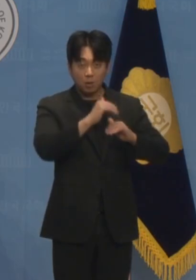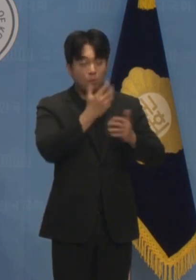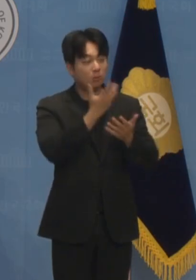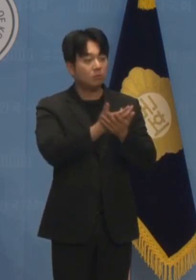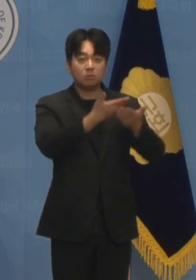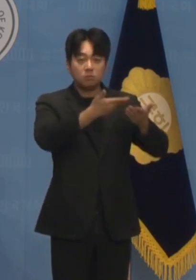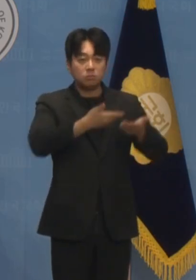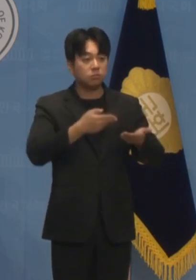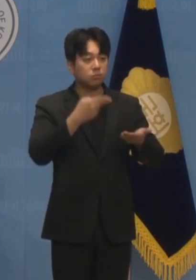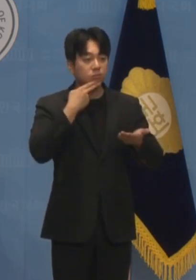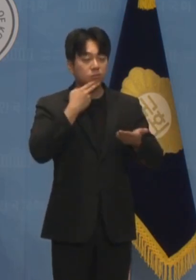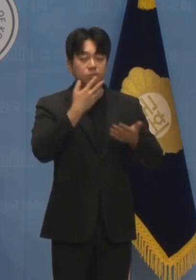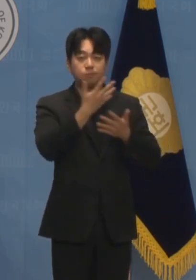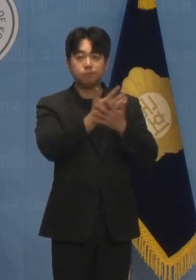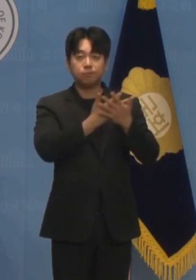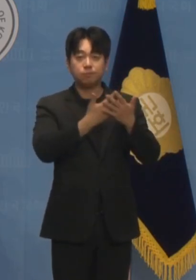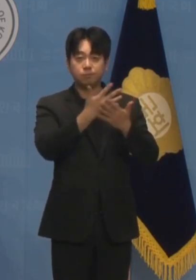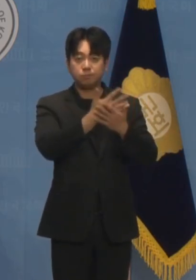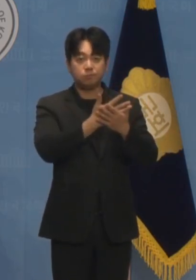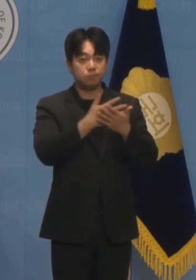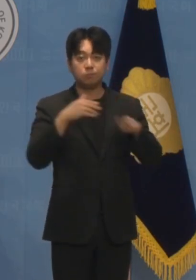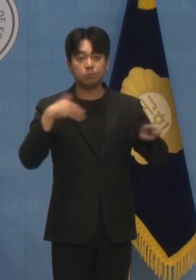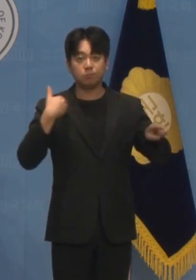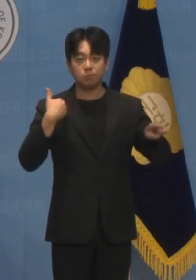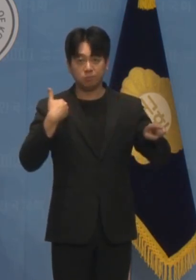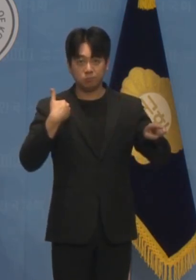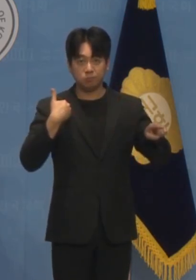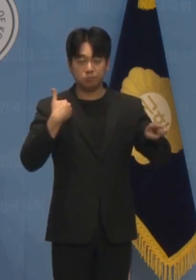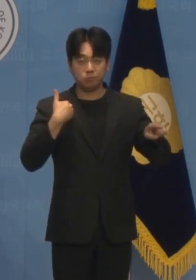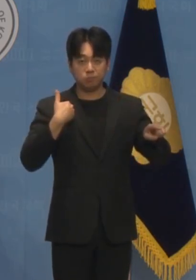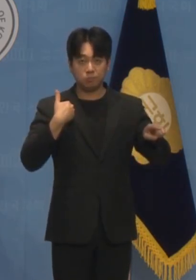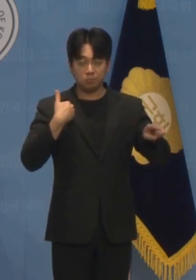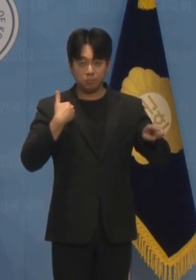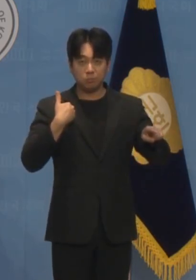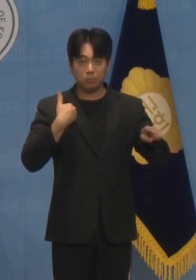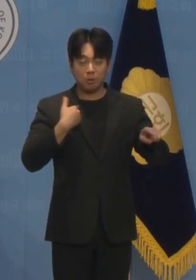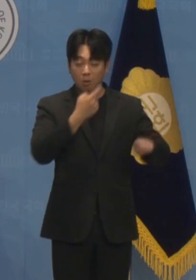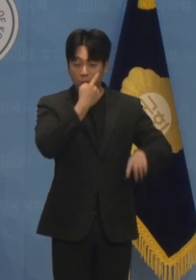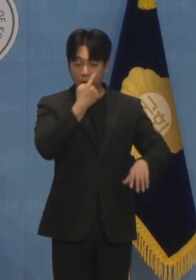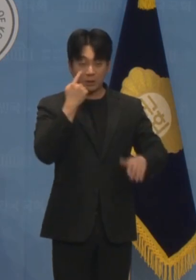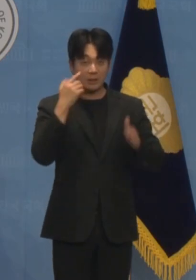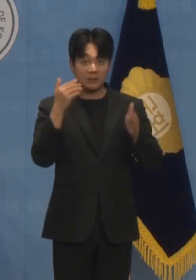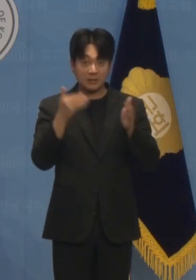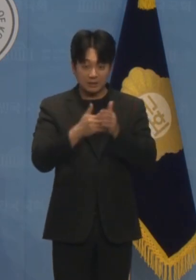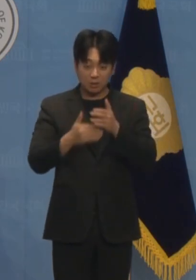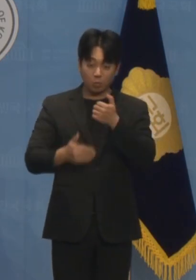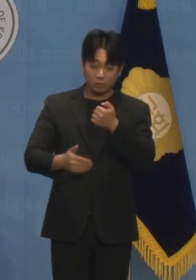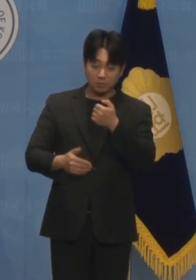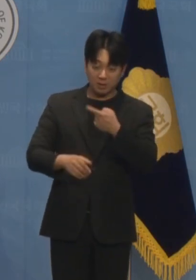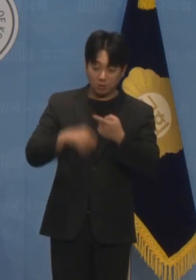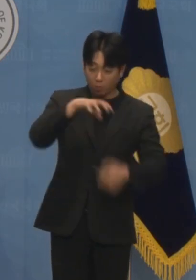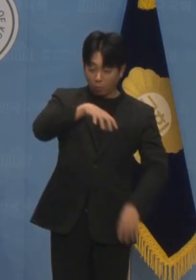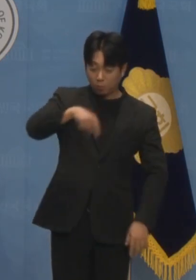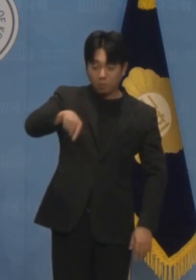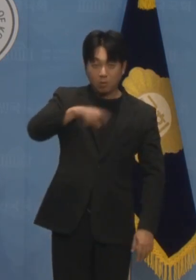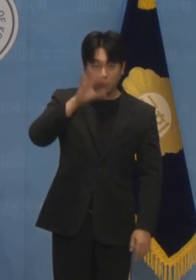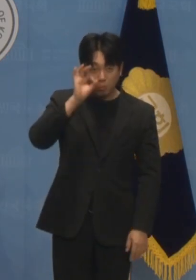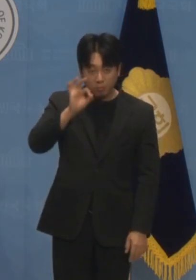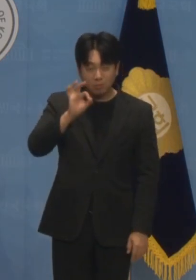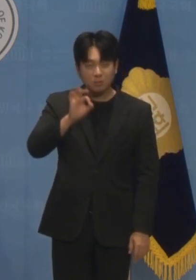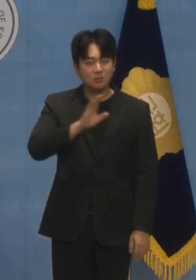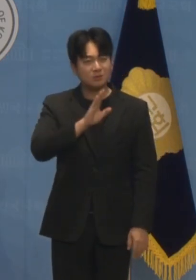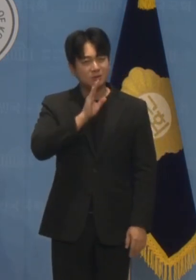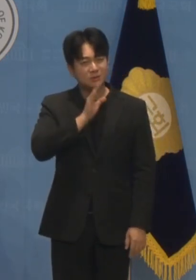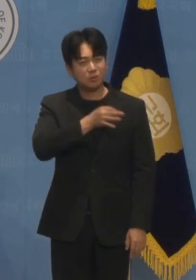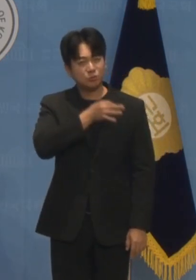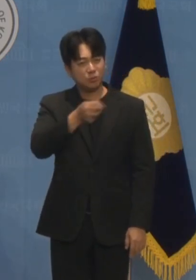모르고 있었다는 사실입니다. 확인된 51개 단체만 해도 제대로 지원됐는지도 불분명하고